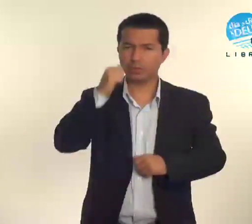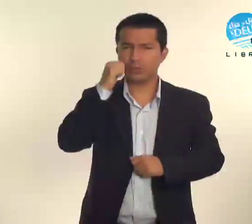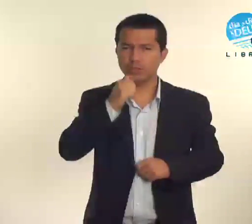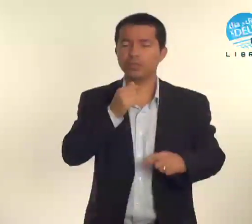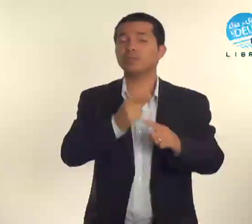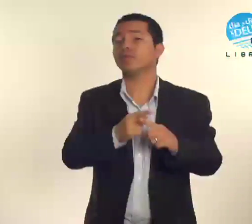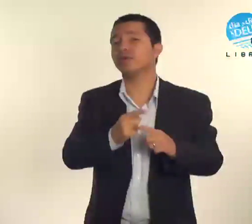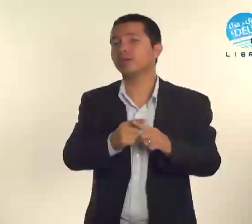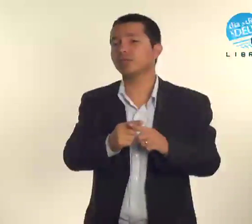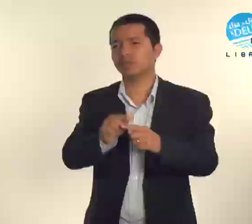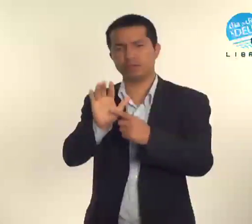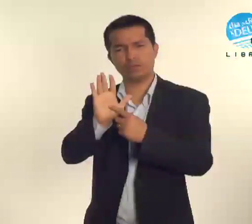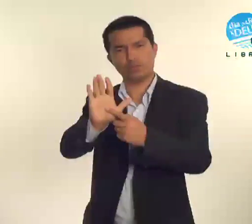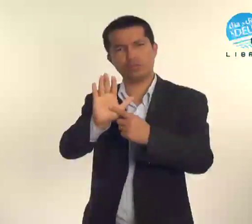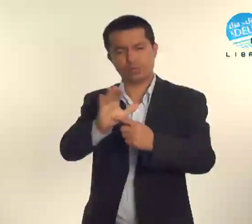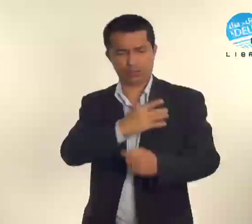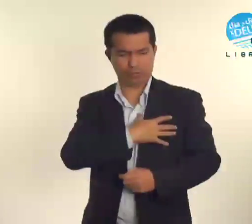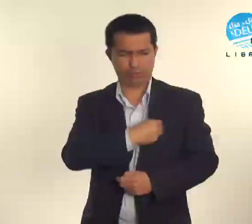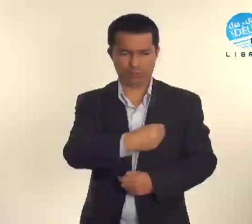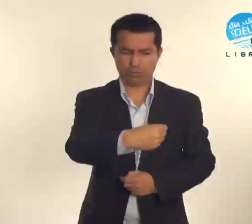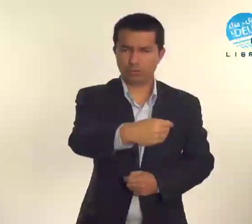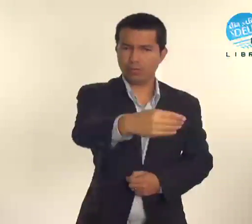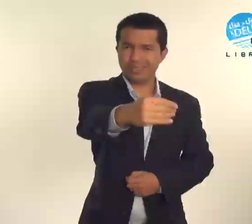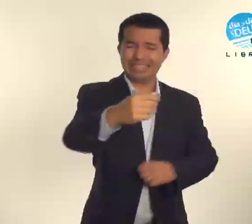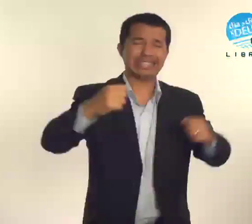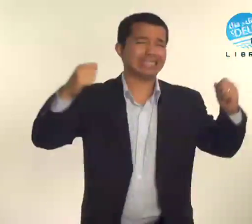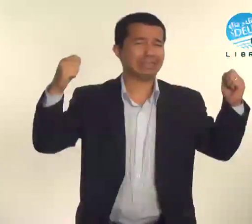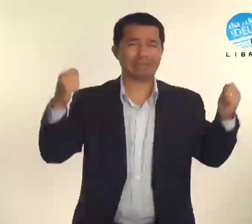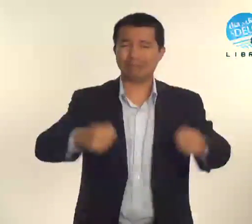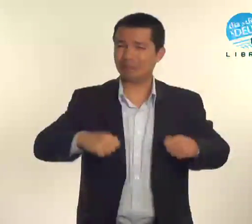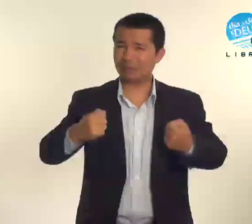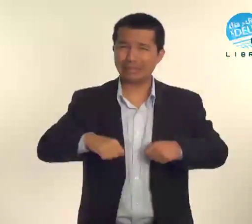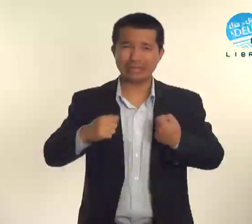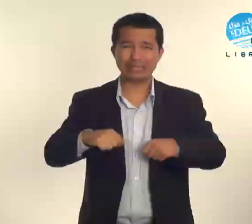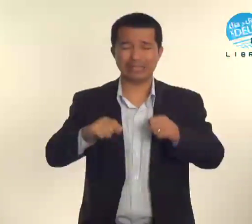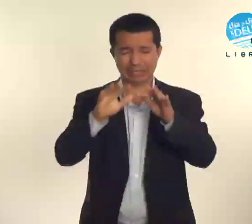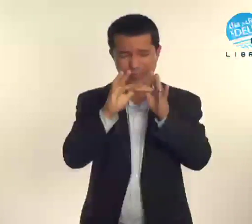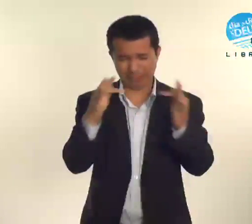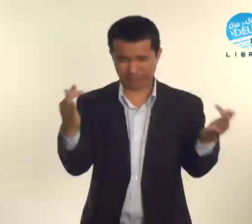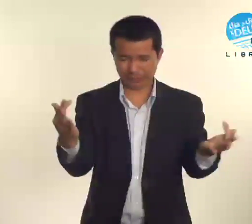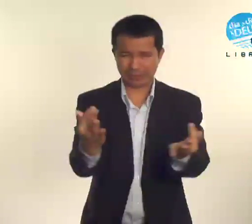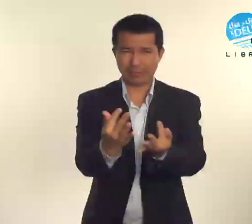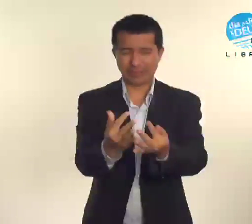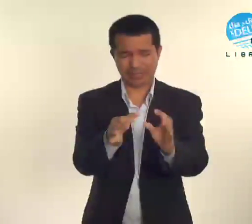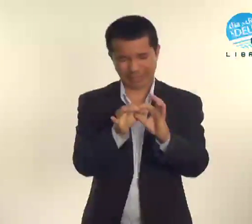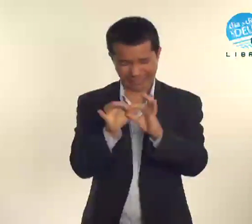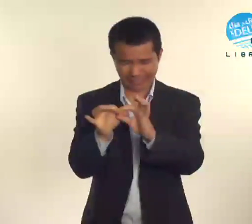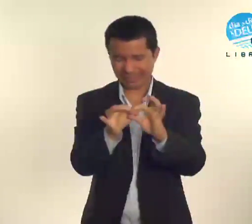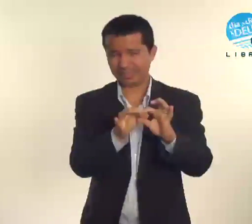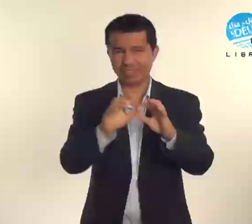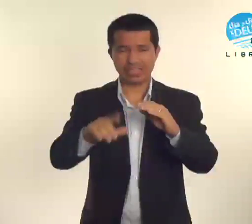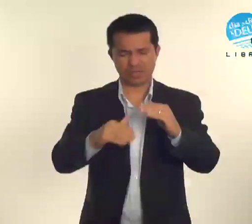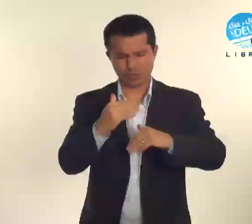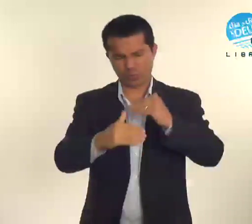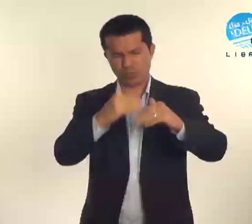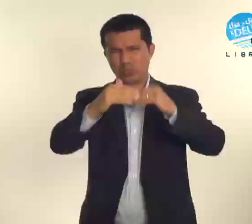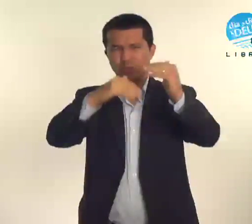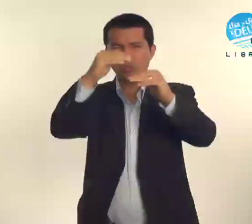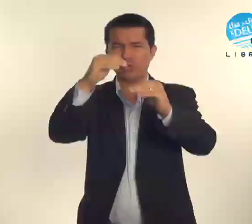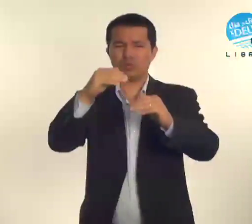ter filhos e tal. Por quê? Porque as gerações futuras, elas precisam desse lastro, dessa